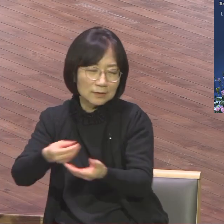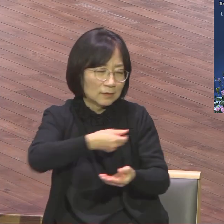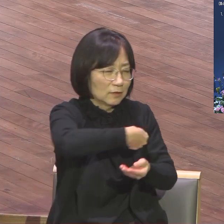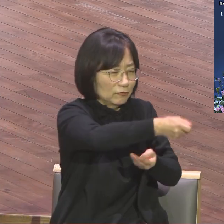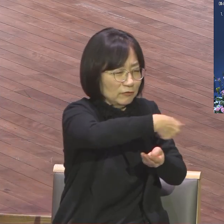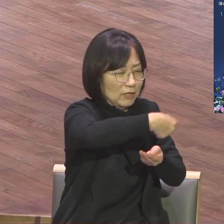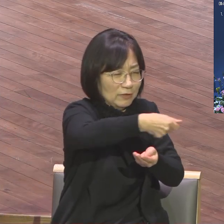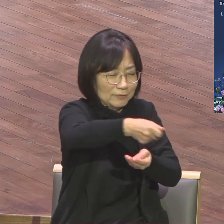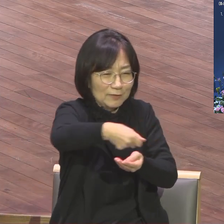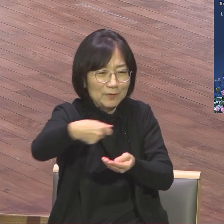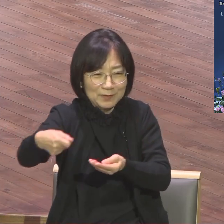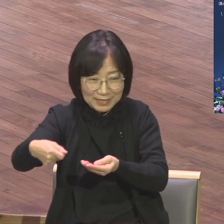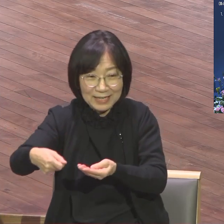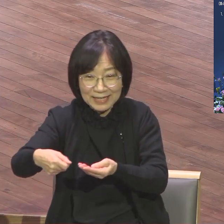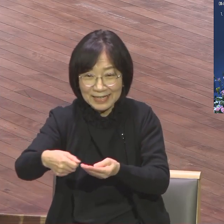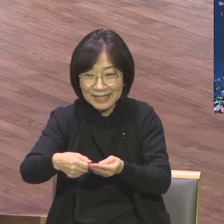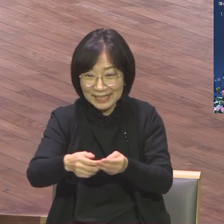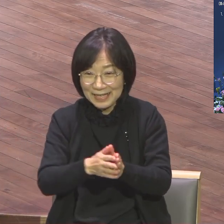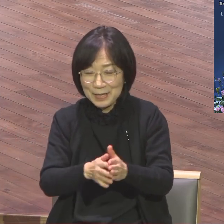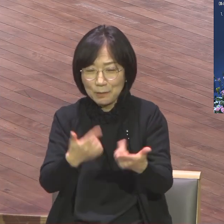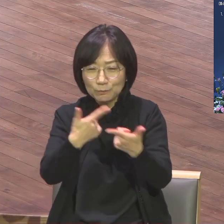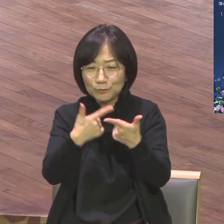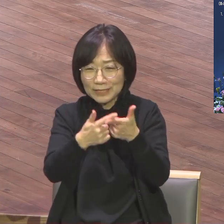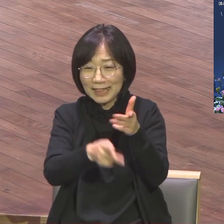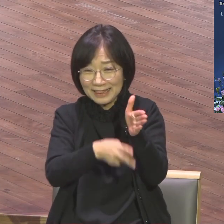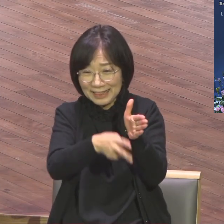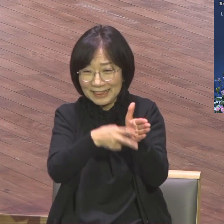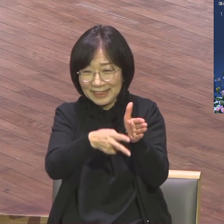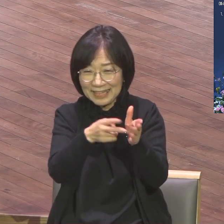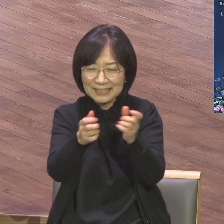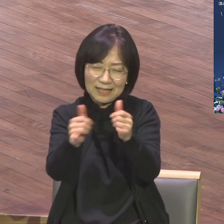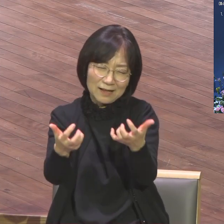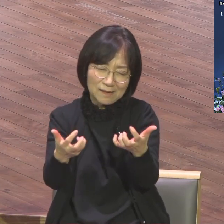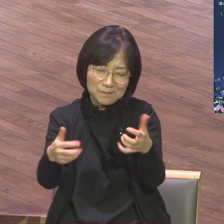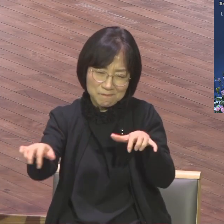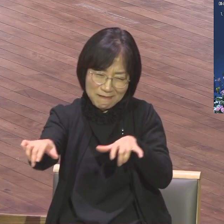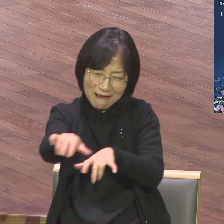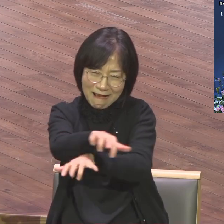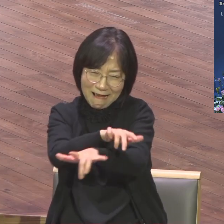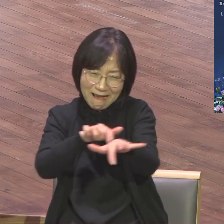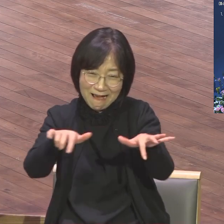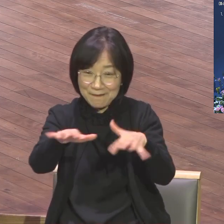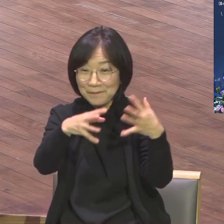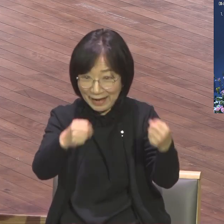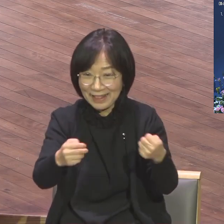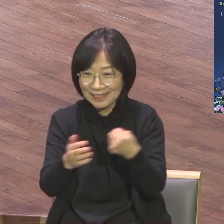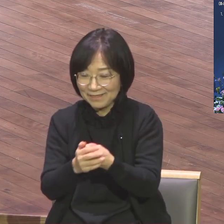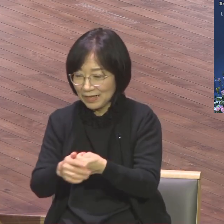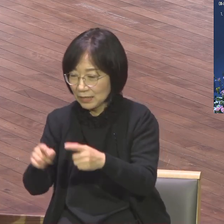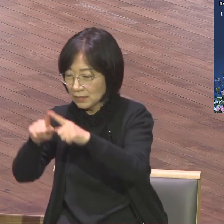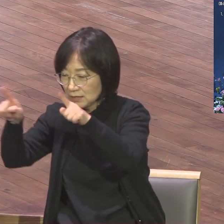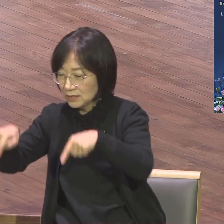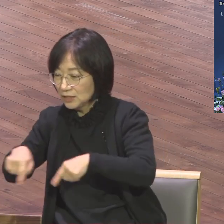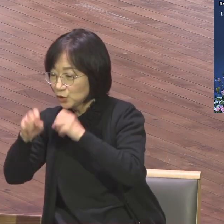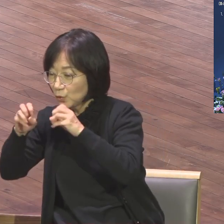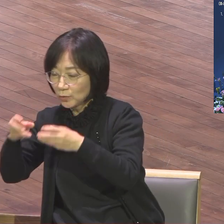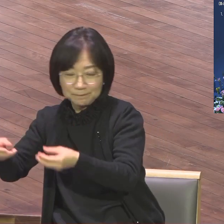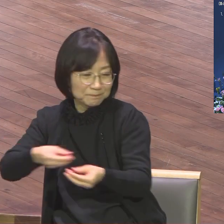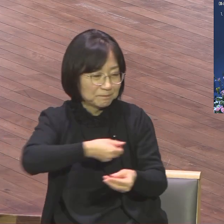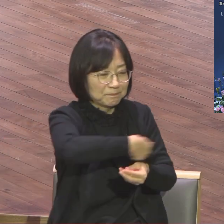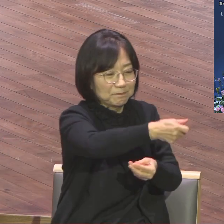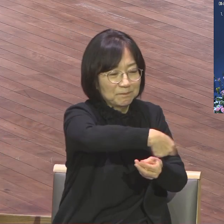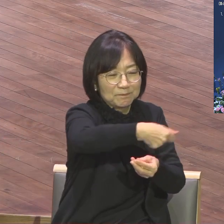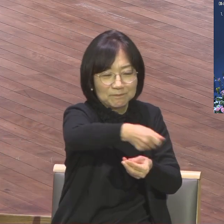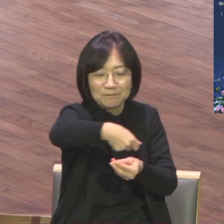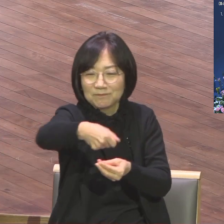부산시 저 부산역에 가면 제일 사람 많잖아. 남포동 가면 광복동 가고 서면역 가면 많으니까 막 사람 많은데 가가지고 청년들이